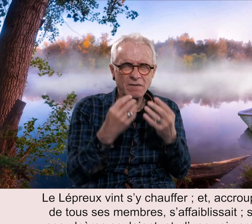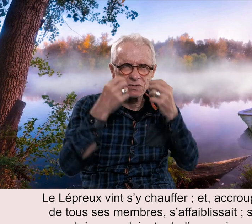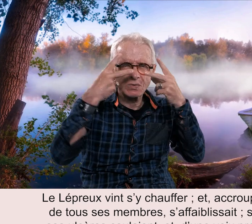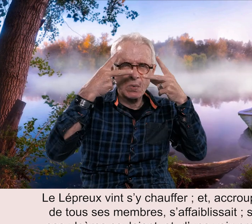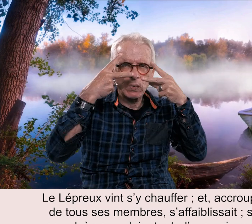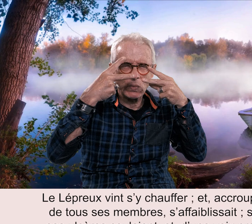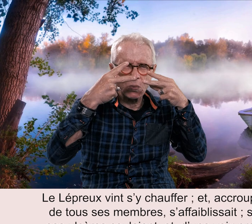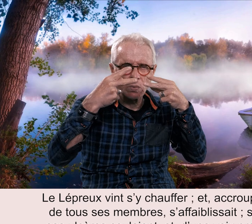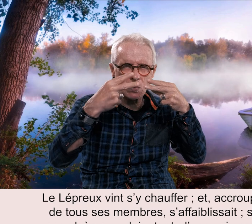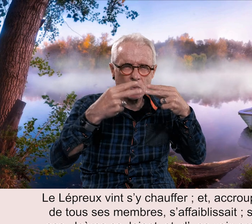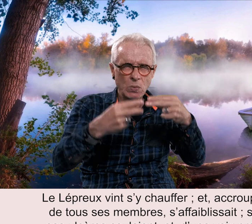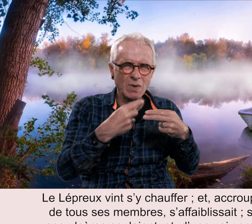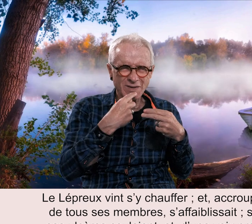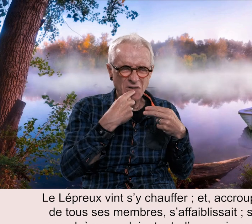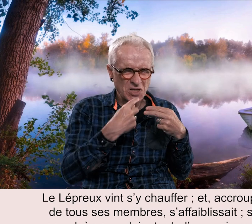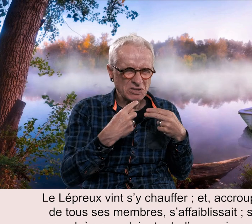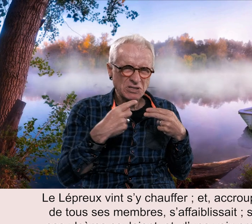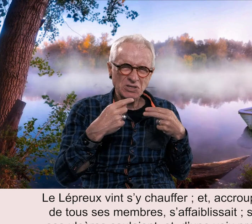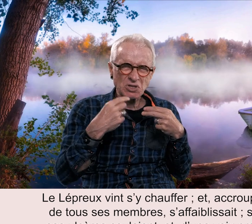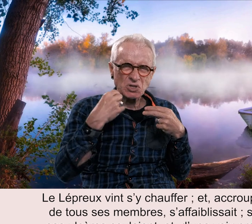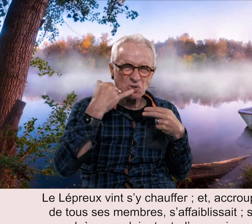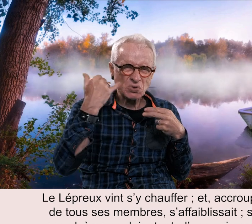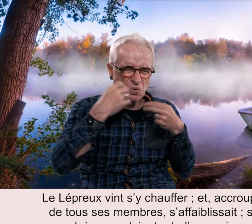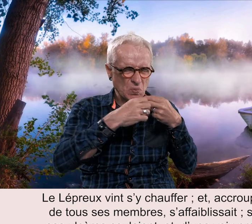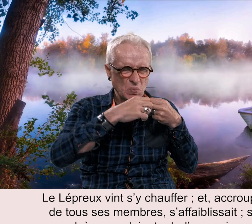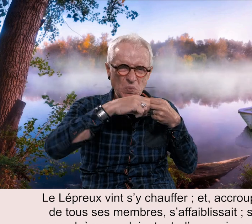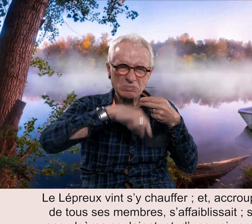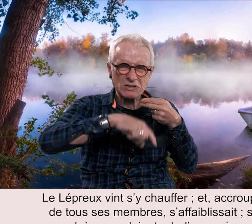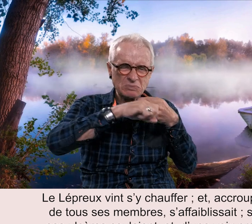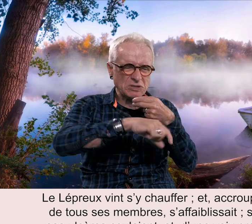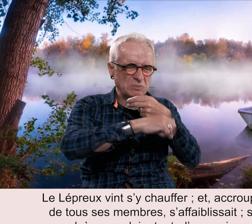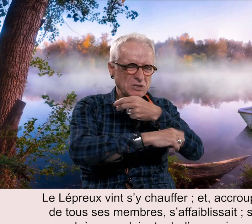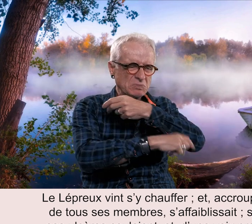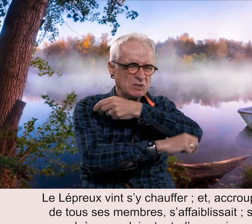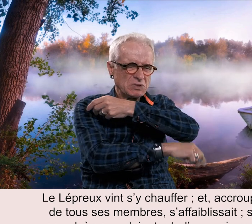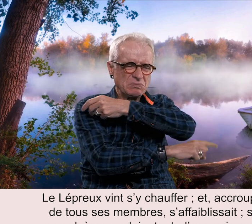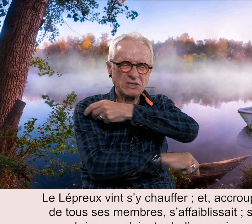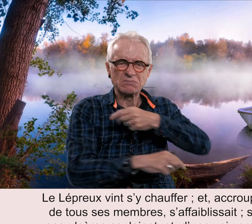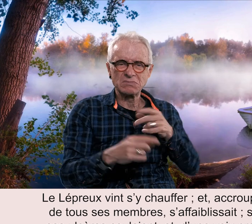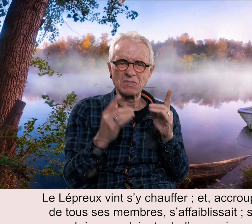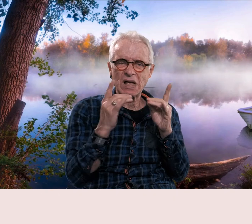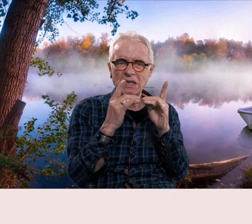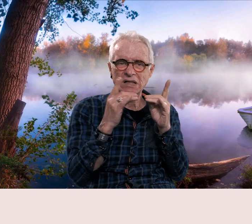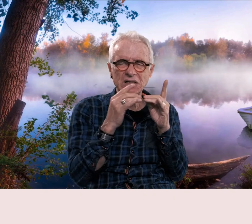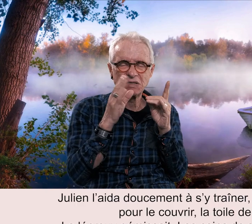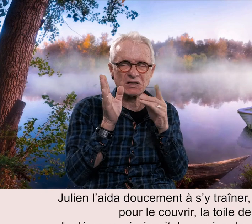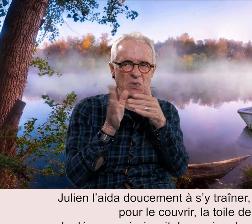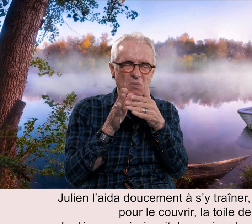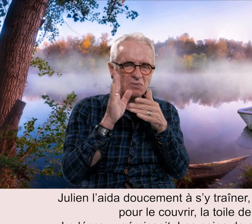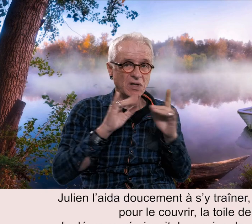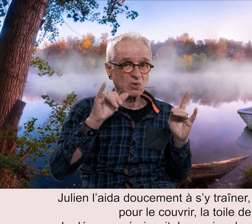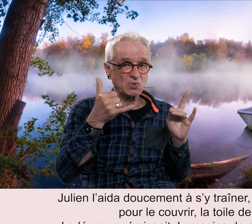plus, ses ulcères coulaient et d'une voix presque éteinte, il murmura « Ton lit ! »